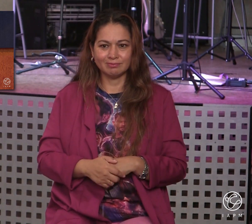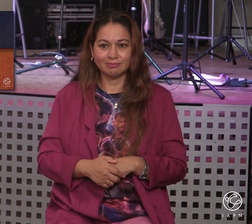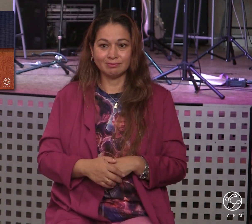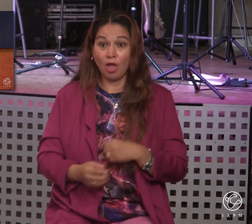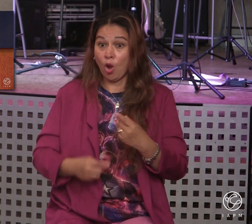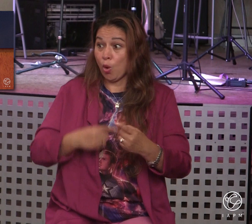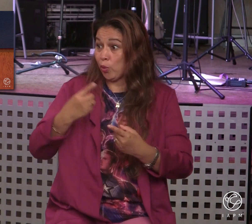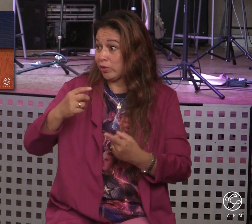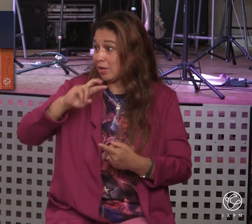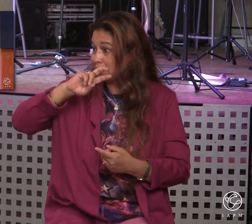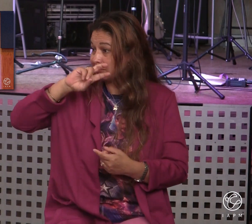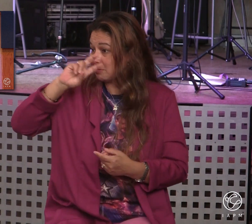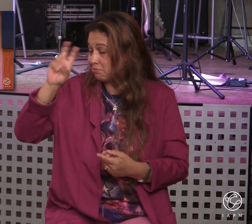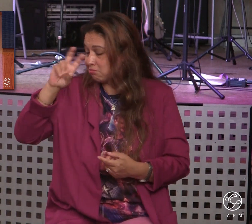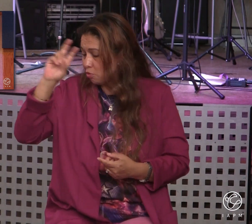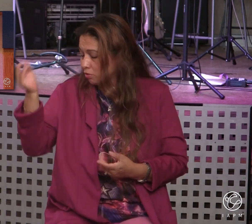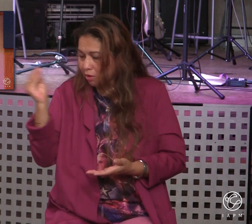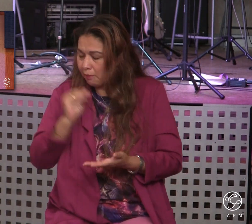¿Estás ahí?